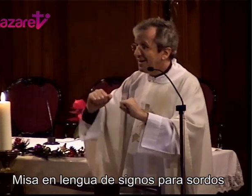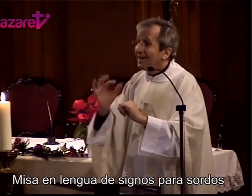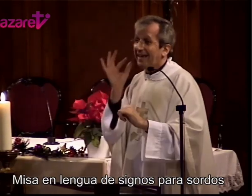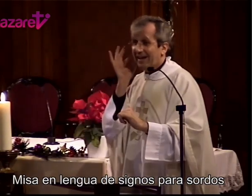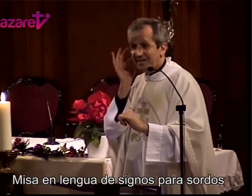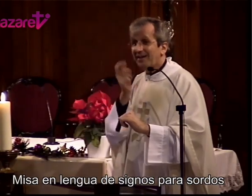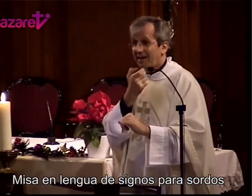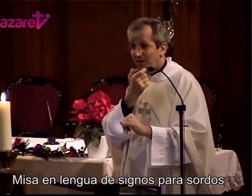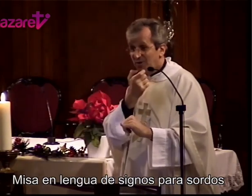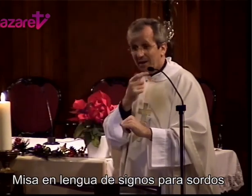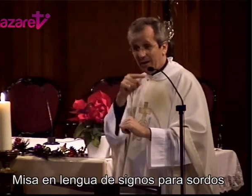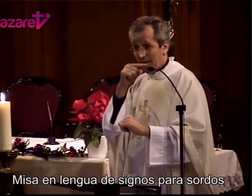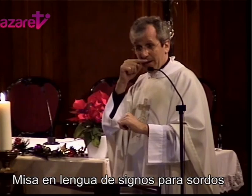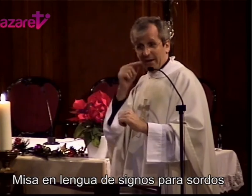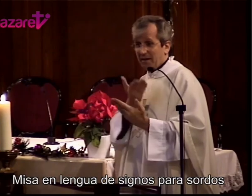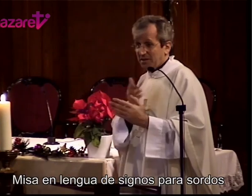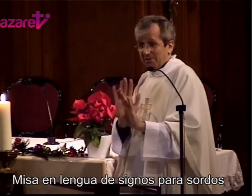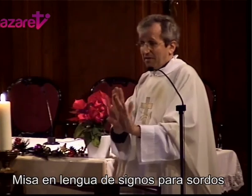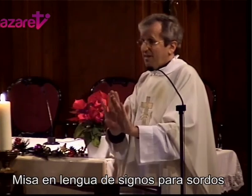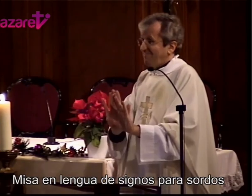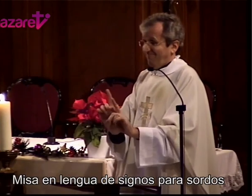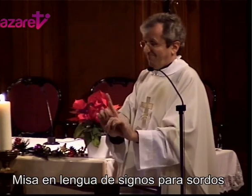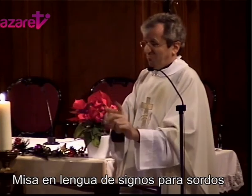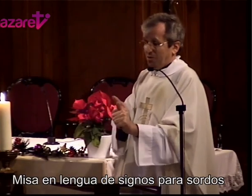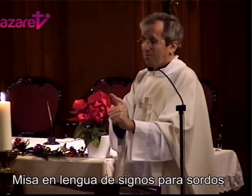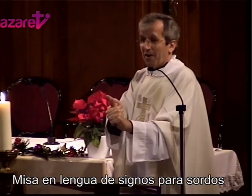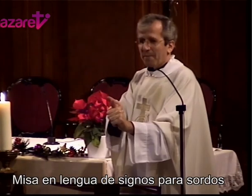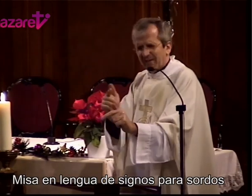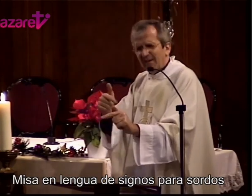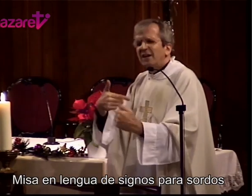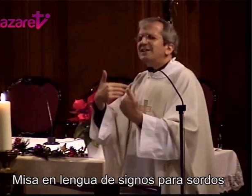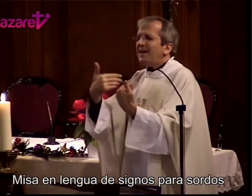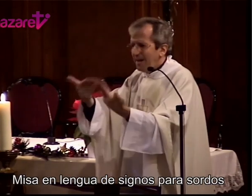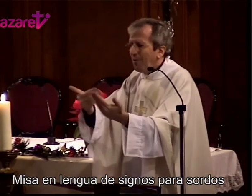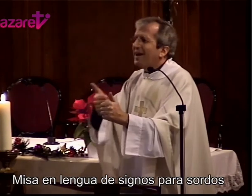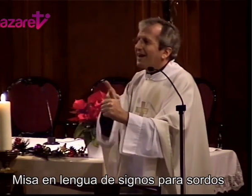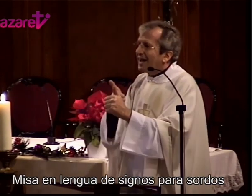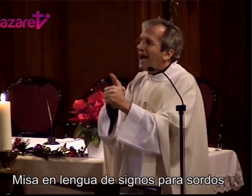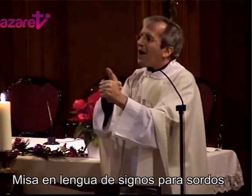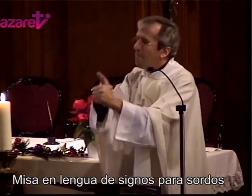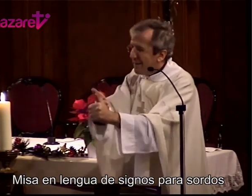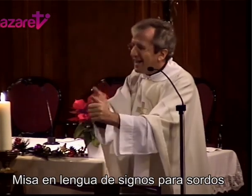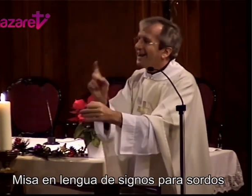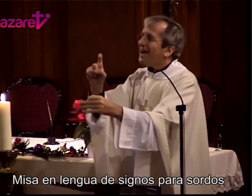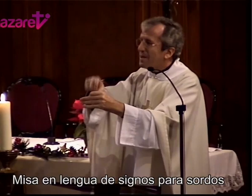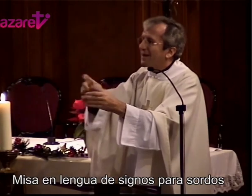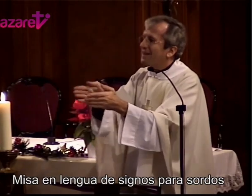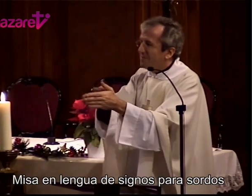que a la chica le gustaba y que el chico decía, no te voy a acompañar. Dice, le voy a regalar acompañarla y participar con